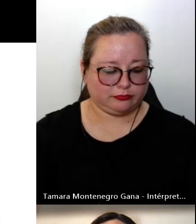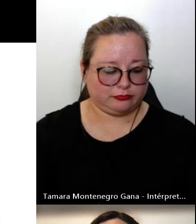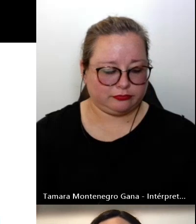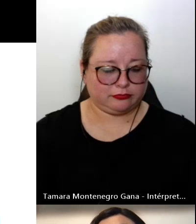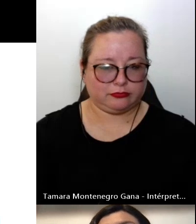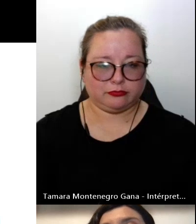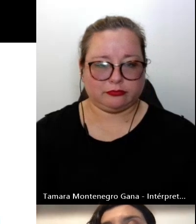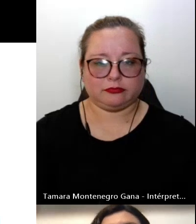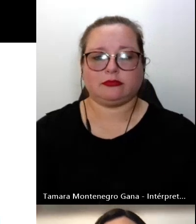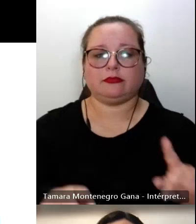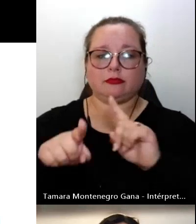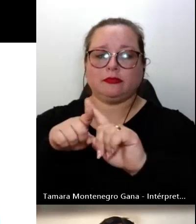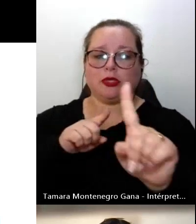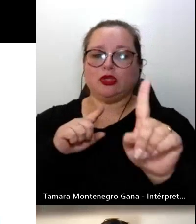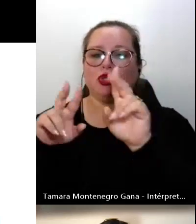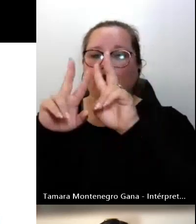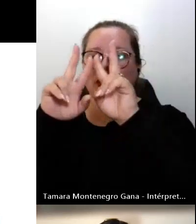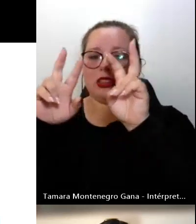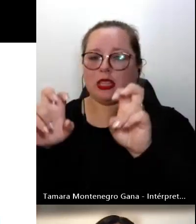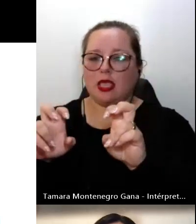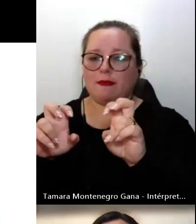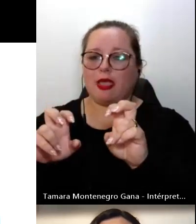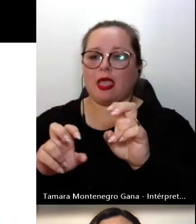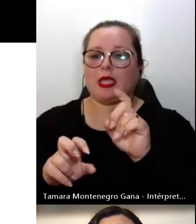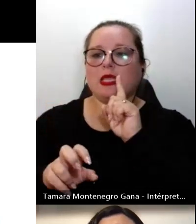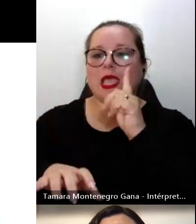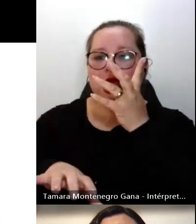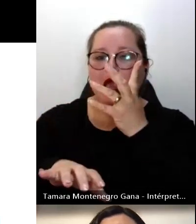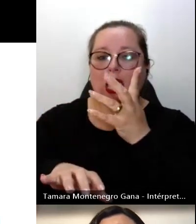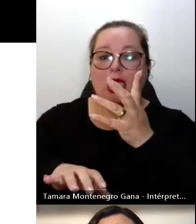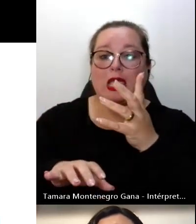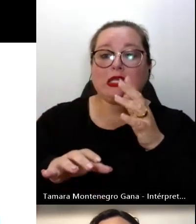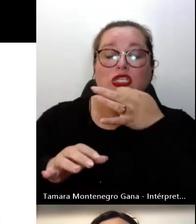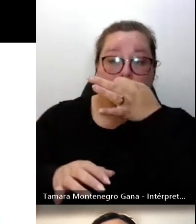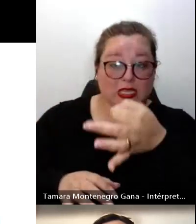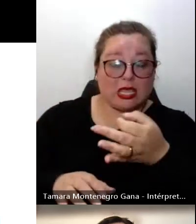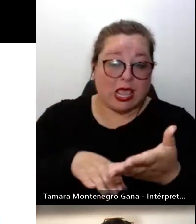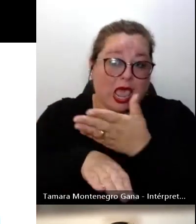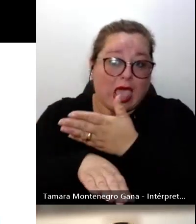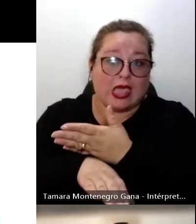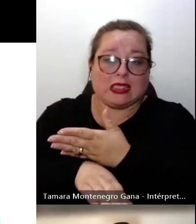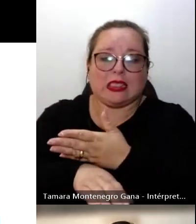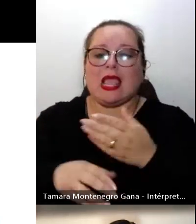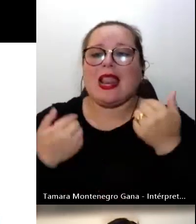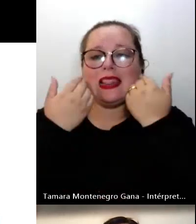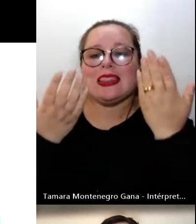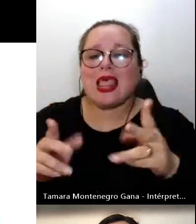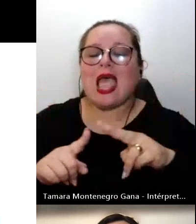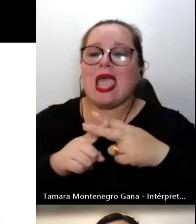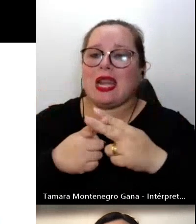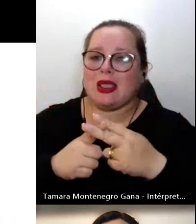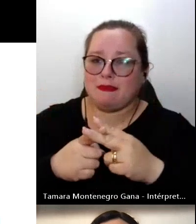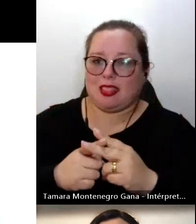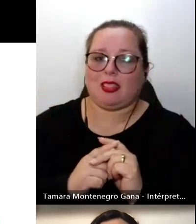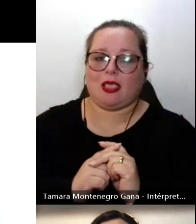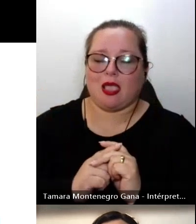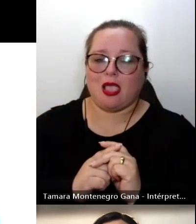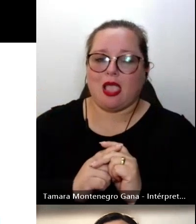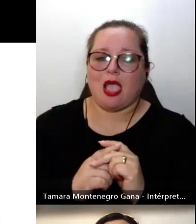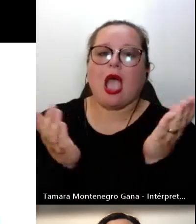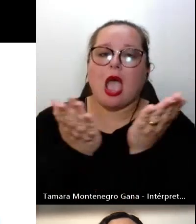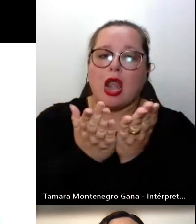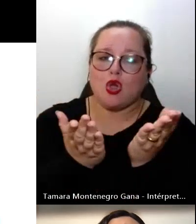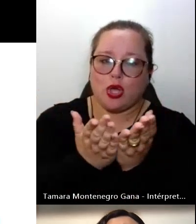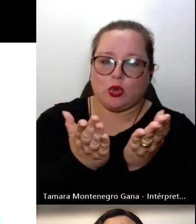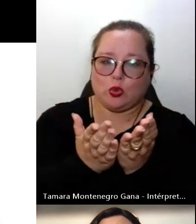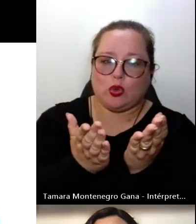Este es otro tema que tiene que ver con algo que les comenté anteriormente, el brindar herramientas a los estudiantes